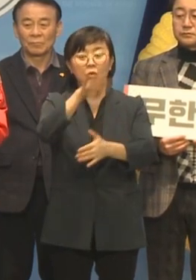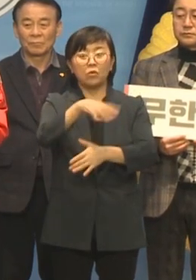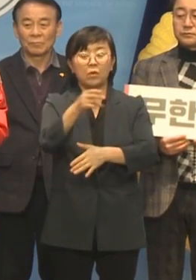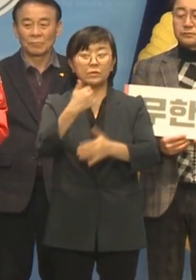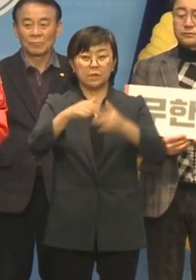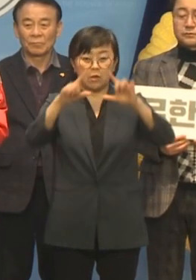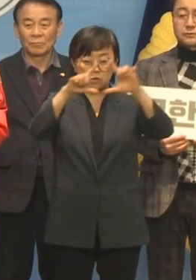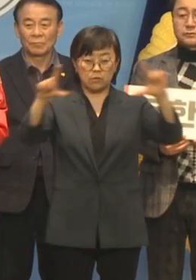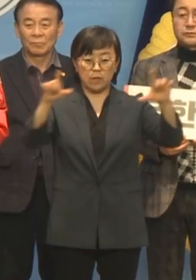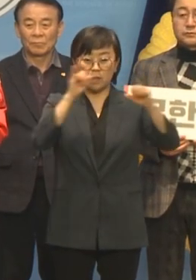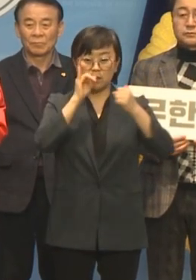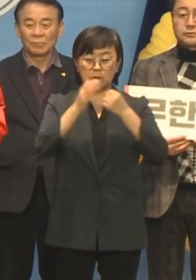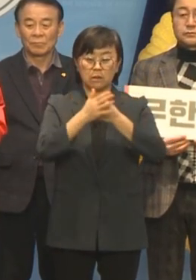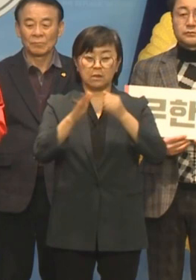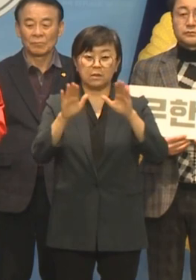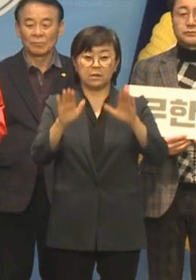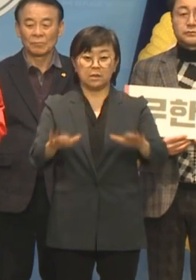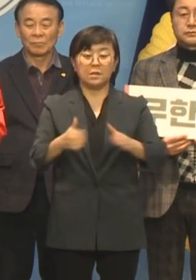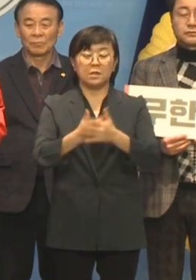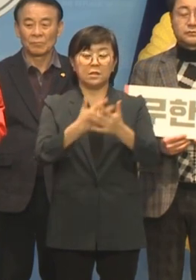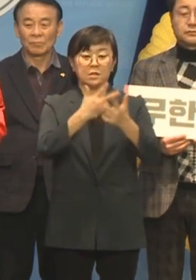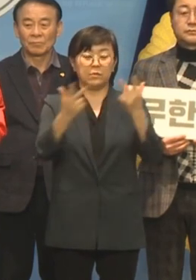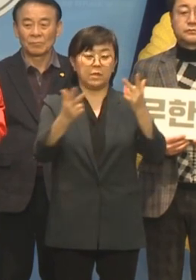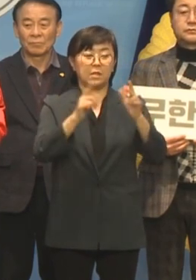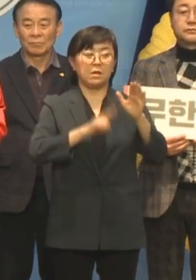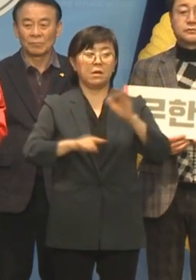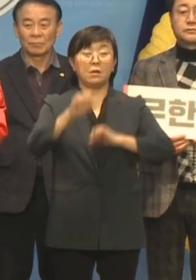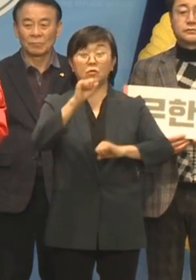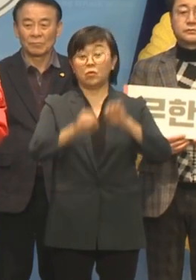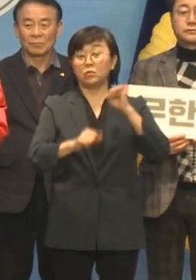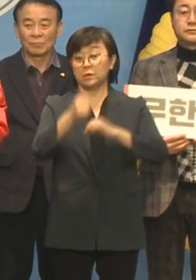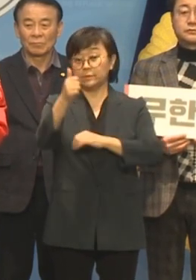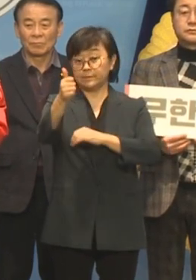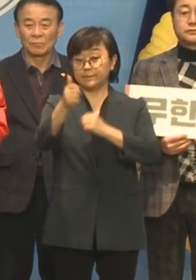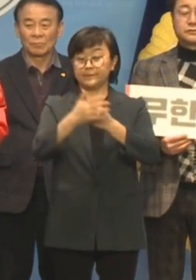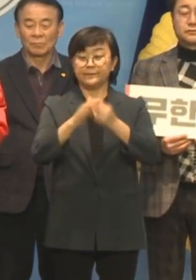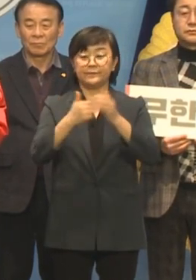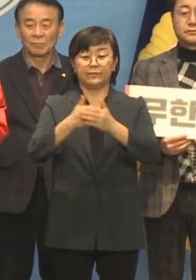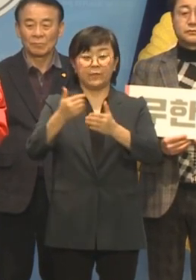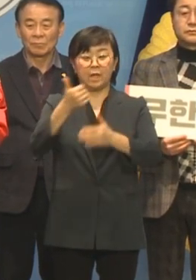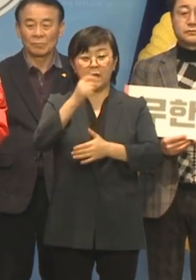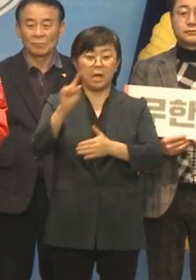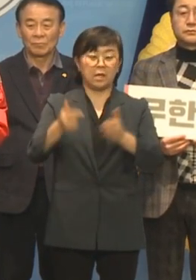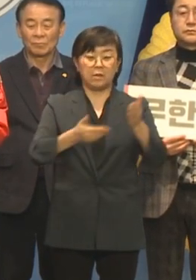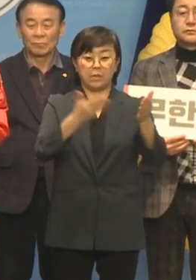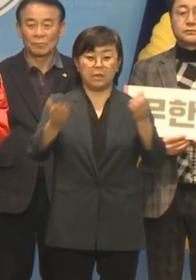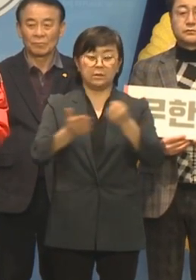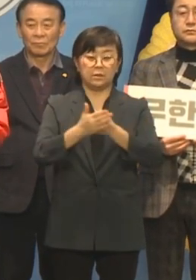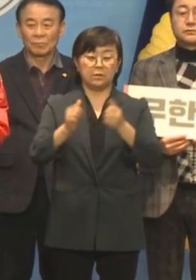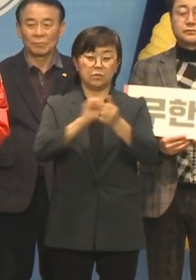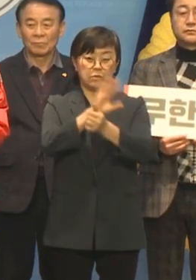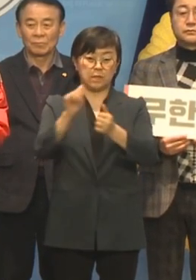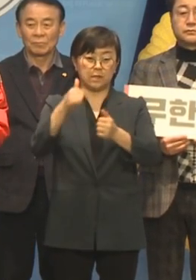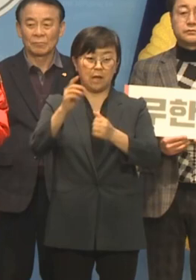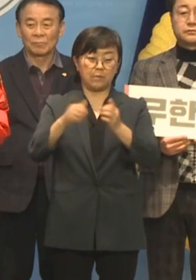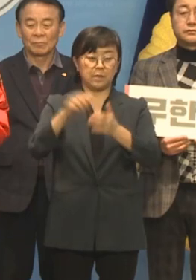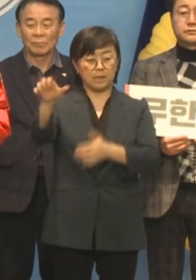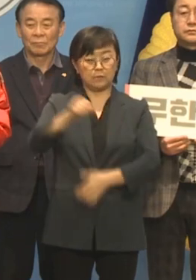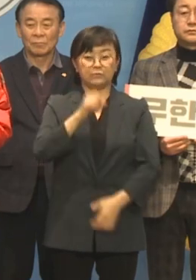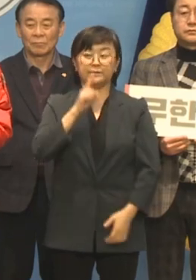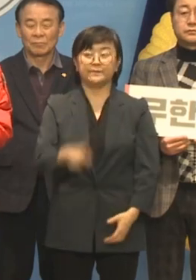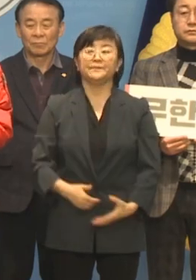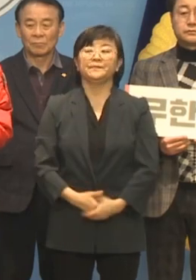현수막 정치만 해온 이재명의 행동대장으로부터 한강벨트 동작갑을